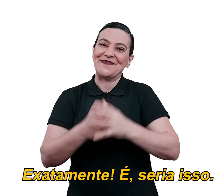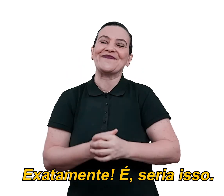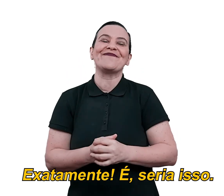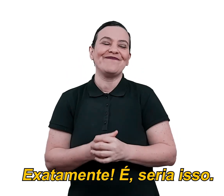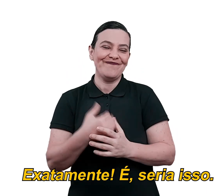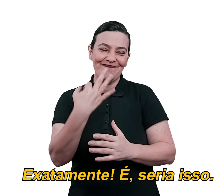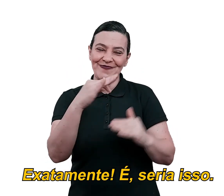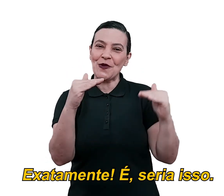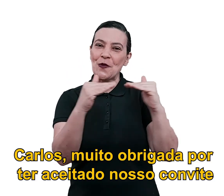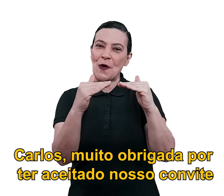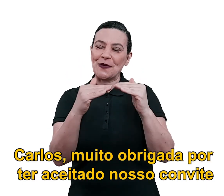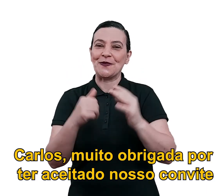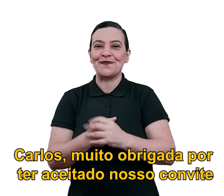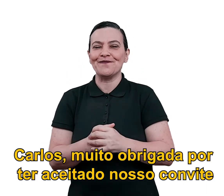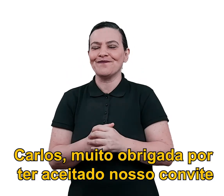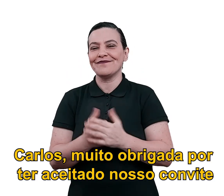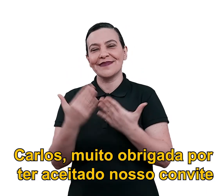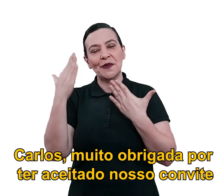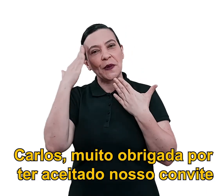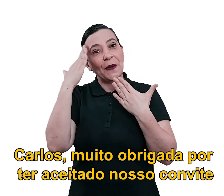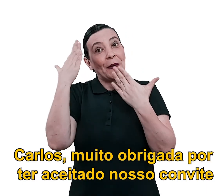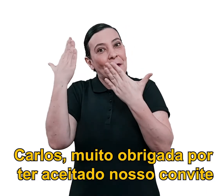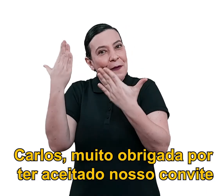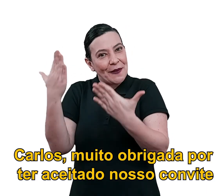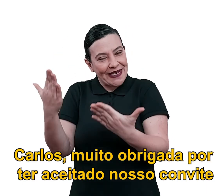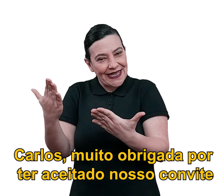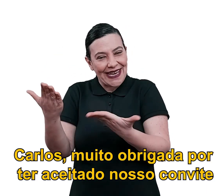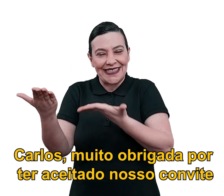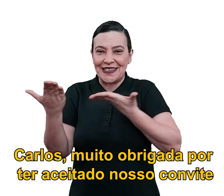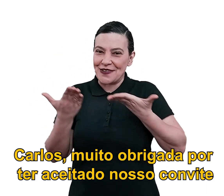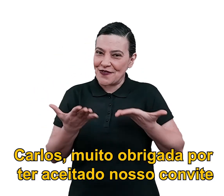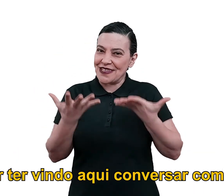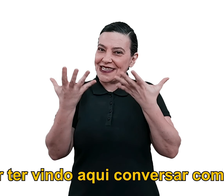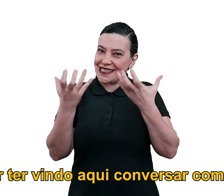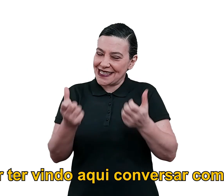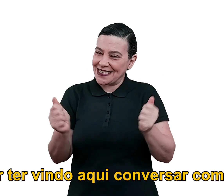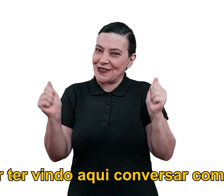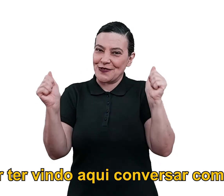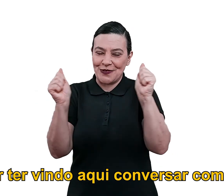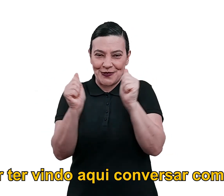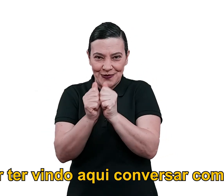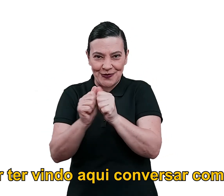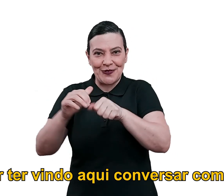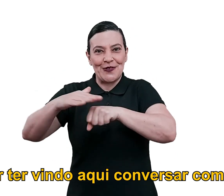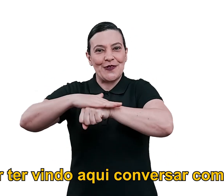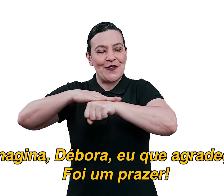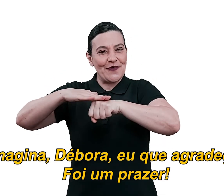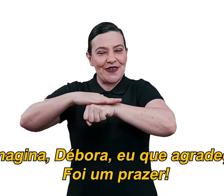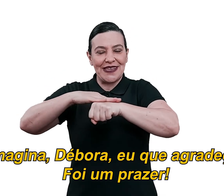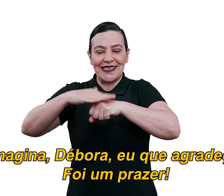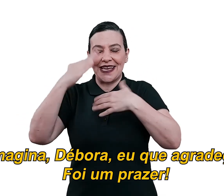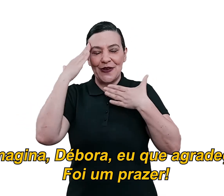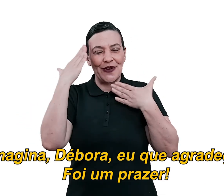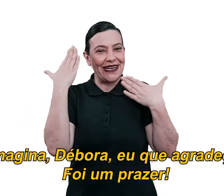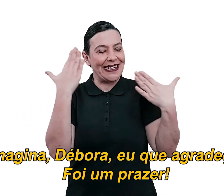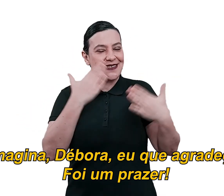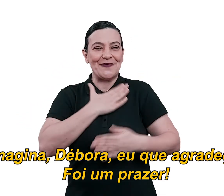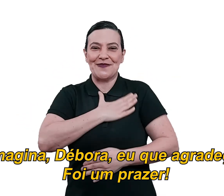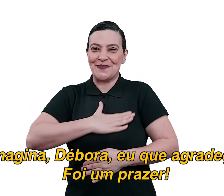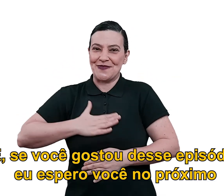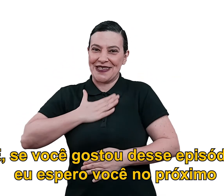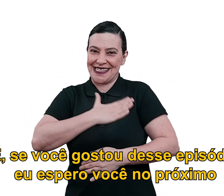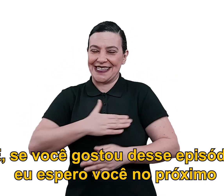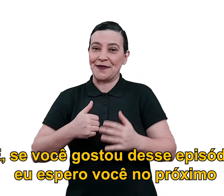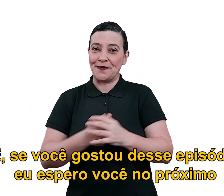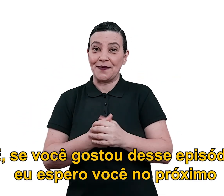né? Seria isso. Carlos, muito obrigada por ter aceitado o nosso convite, por ter vindo aqui conversar comigo. Imagina, Débora, eu que agradeço. Foi um